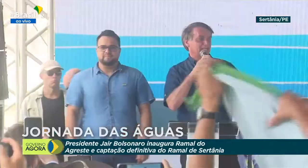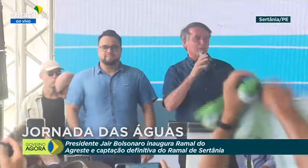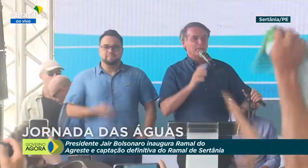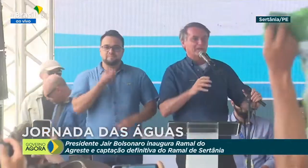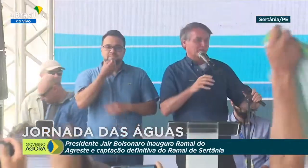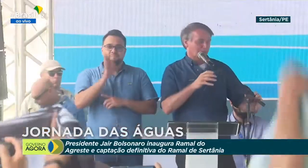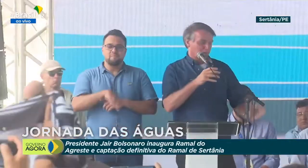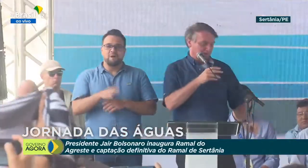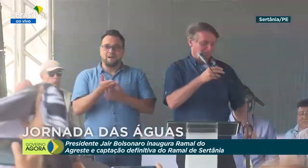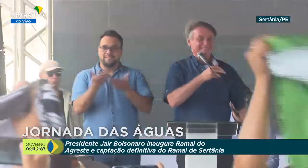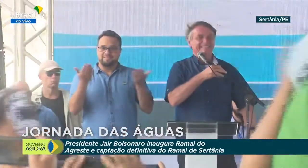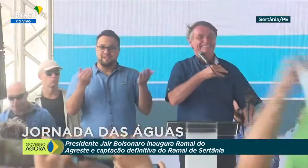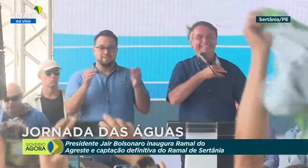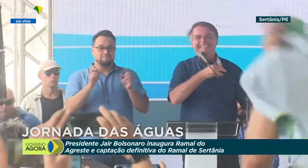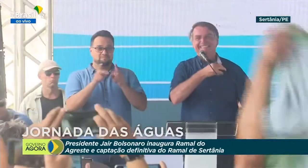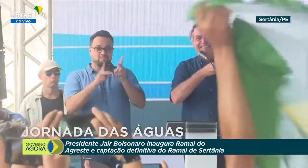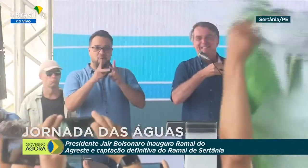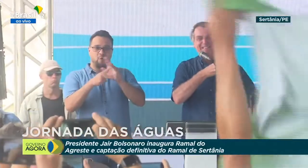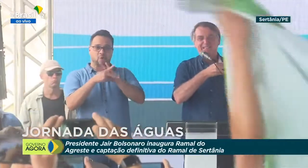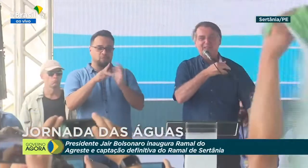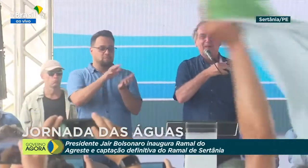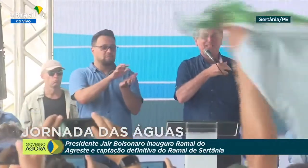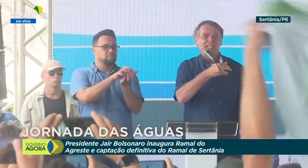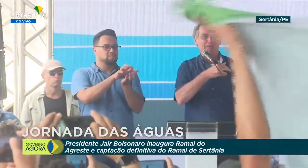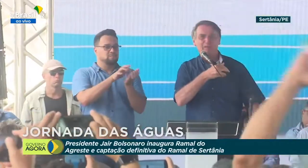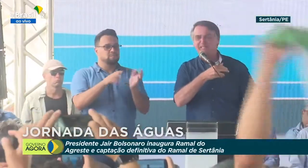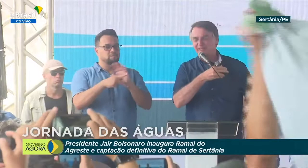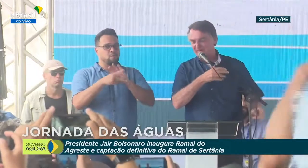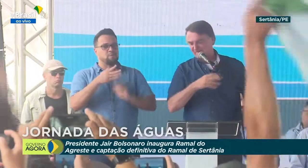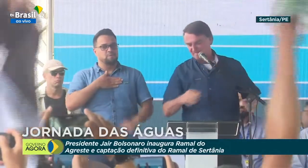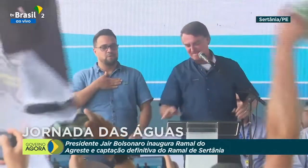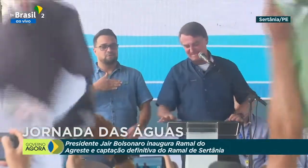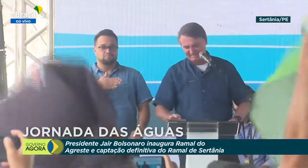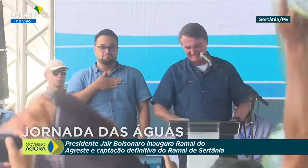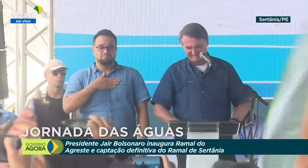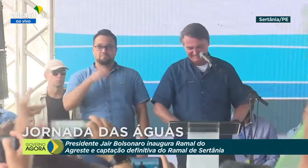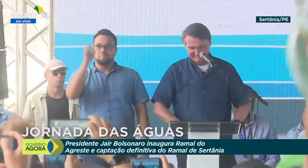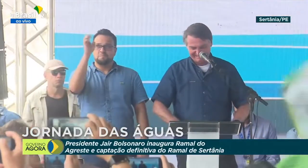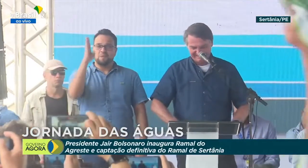Boa tarde, meu Pernambuco. Boa tarde, meu Brasil.